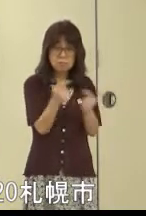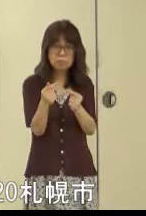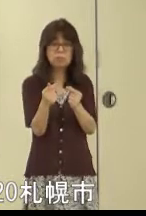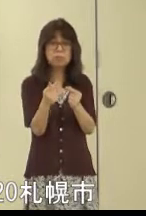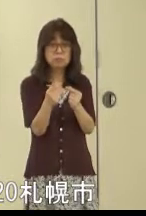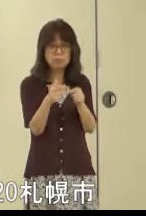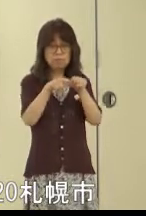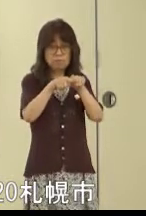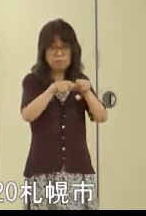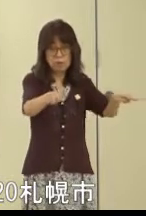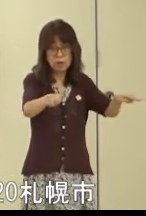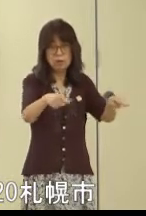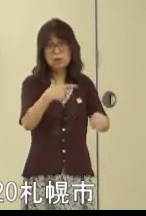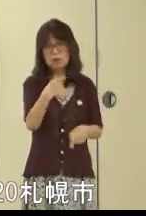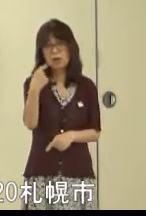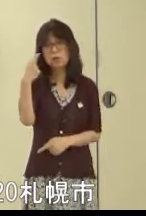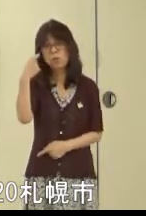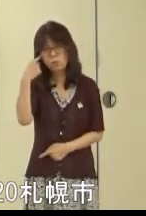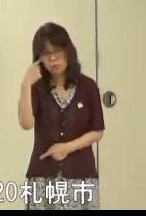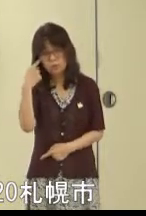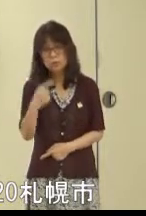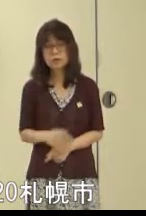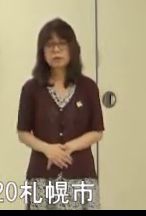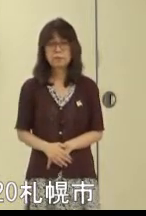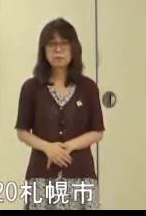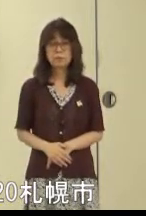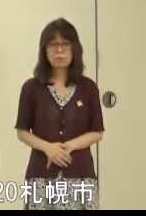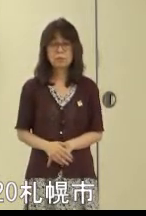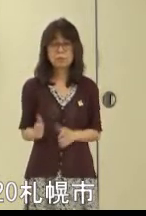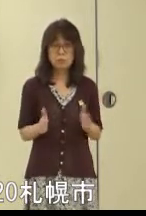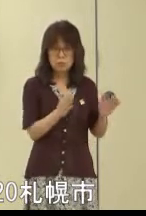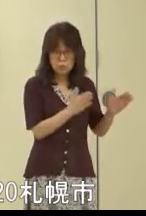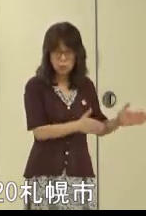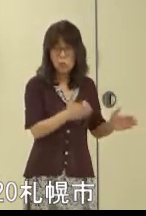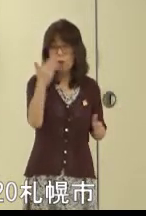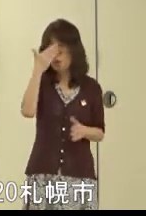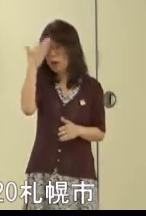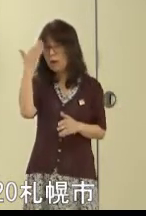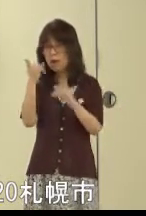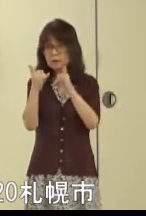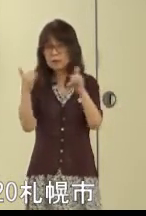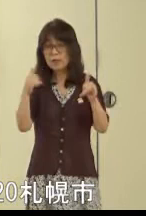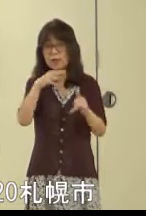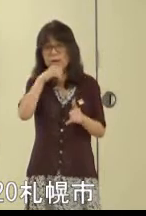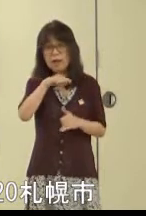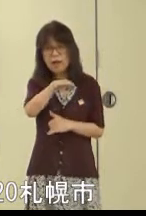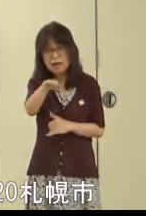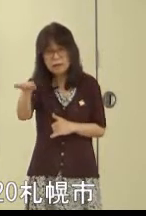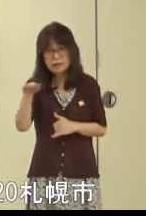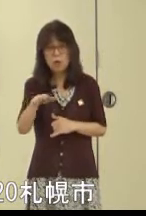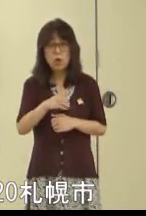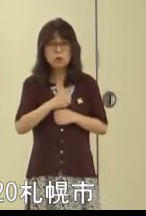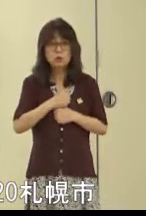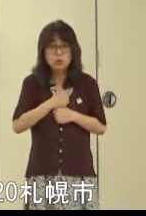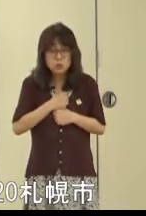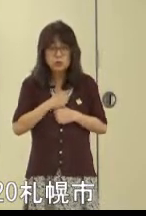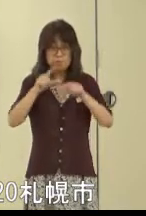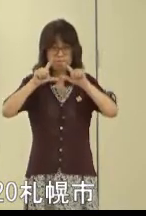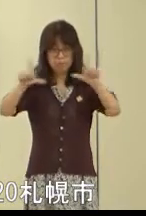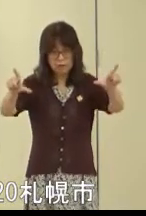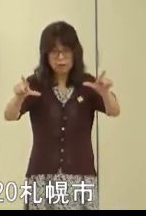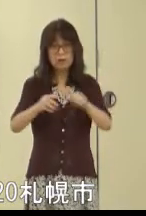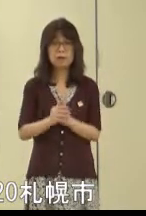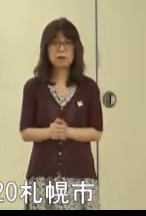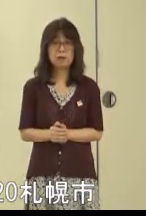いきたいというふうに思いますそれから若い世代の方のですで注意喚起につきましてもえー